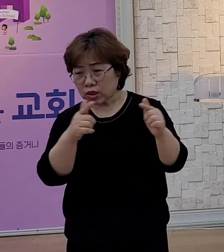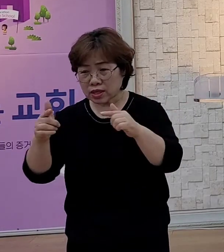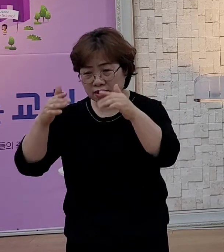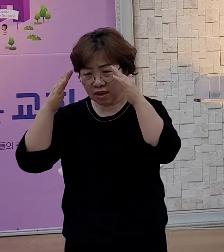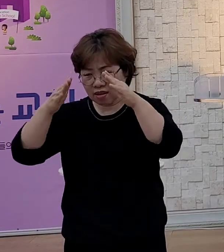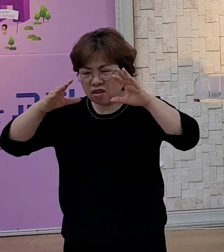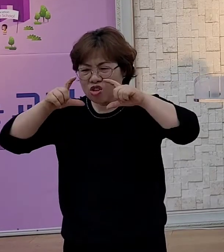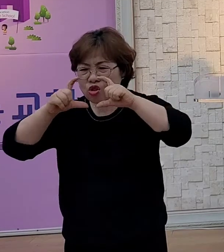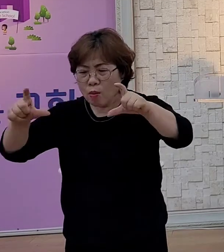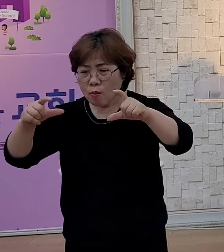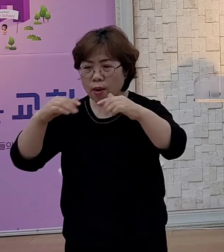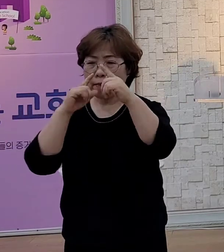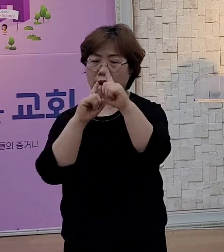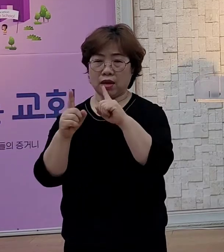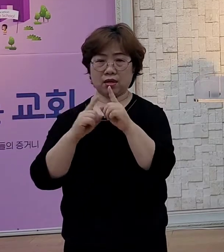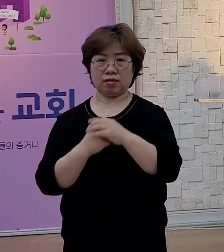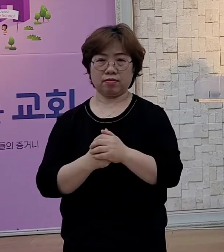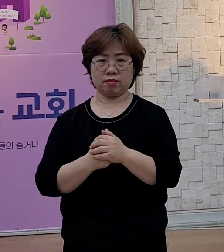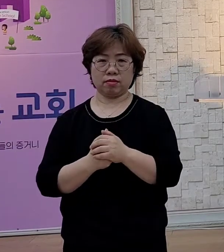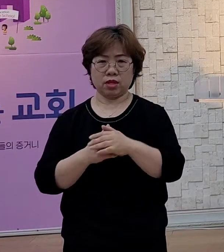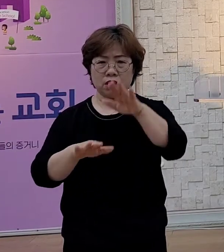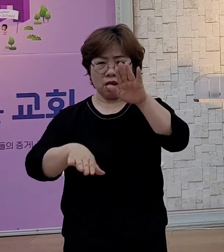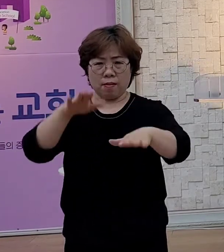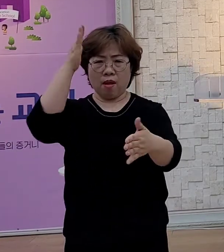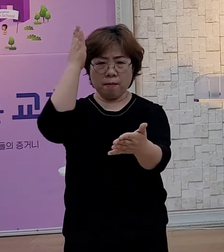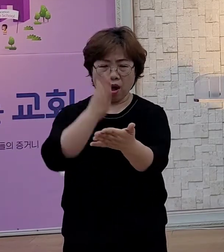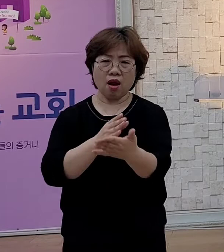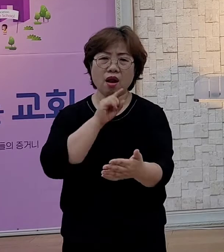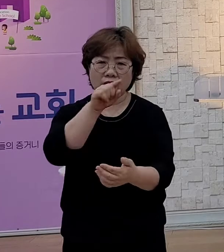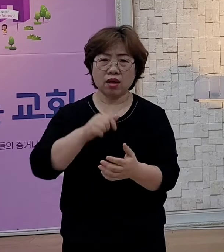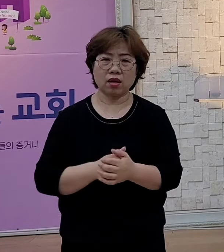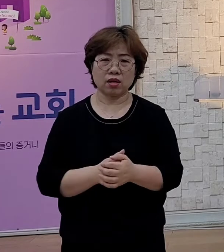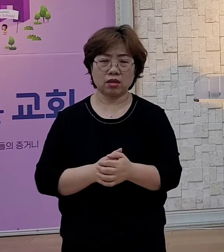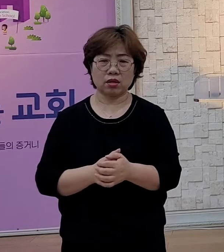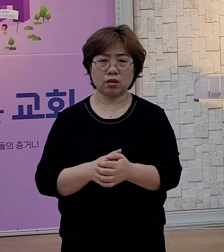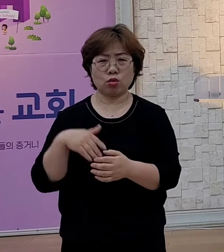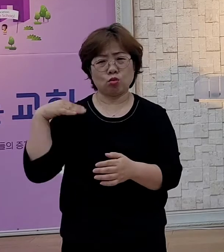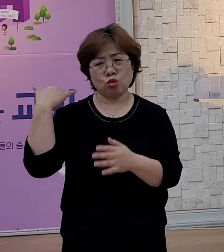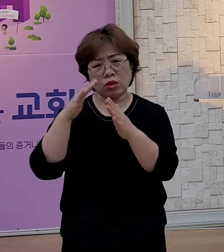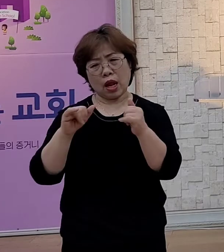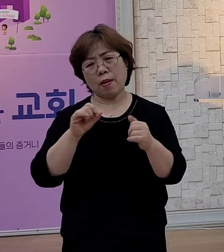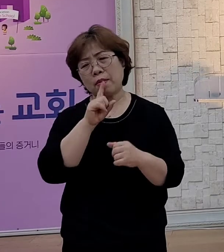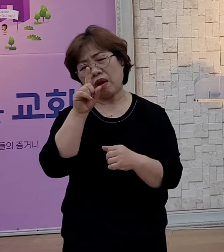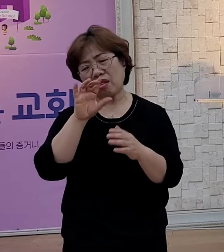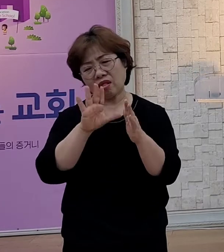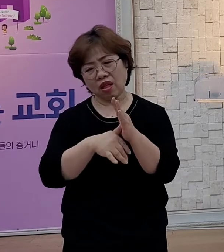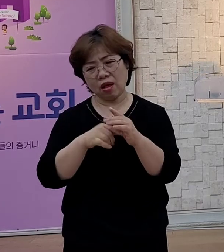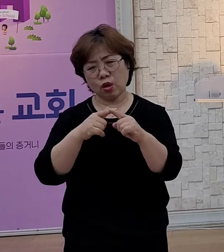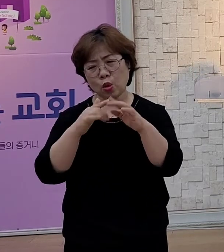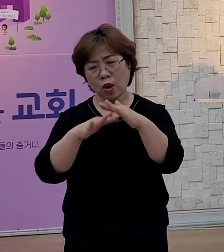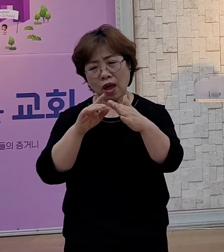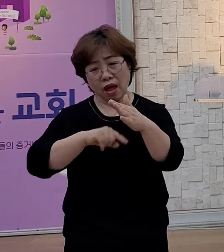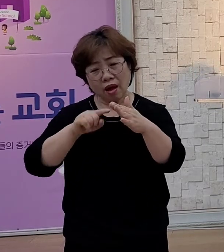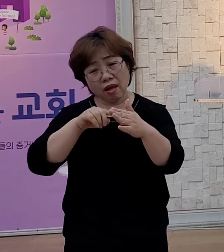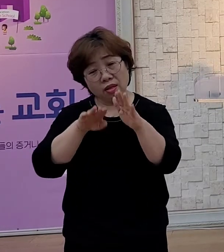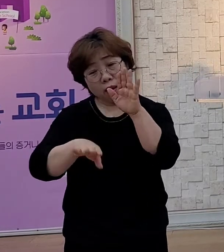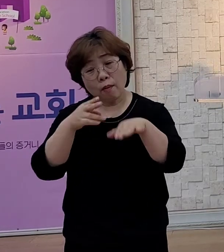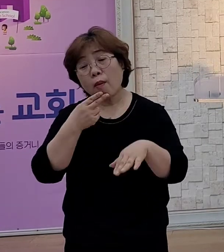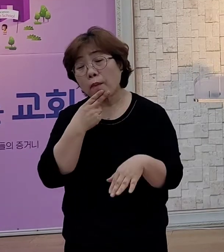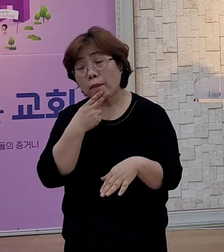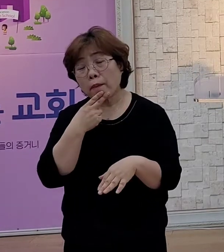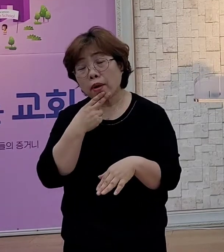메시지입니다. 누군가 그렇게 생각하겠죠. 아니 교회 안에 무슨 차별이 있습니까? 라고 생각하는 분도